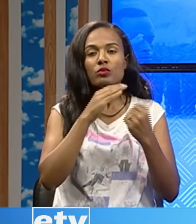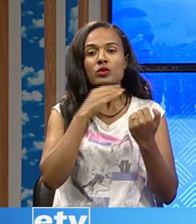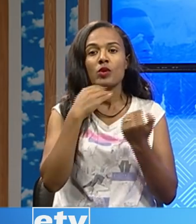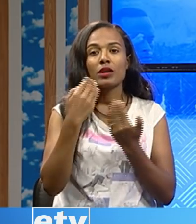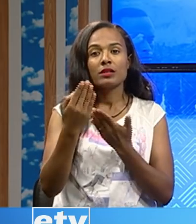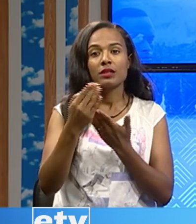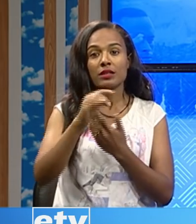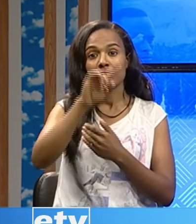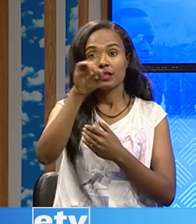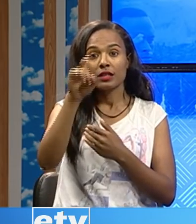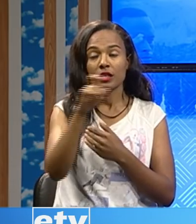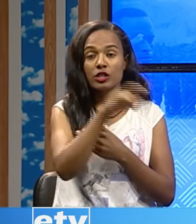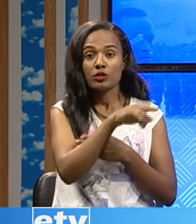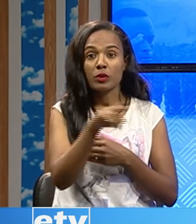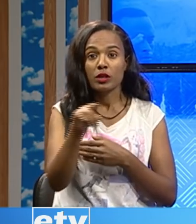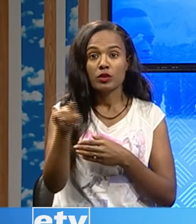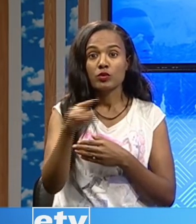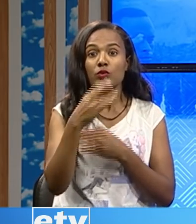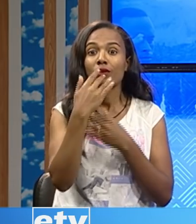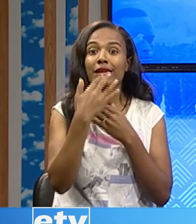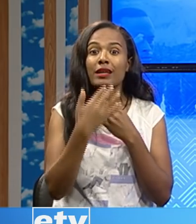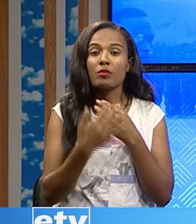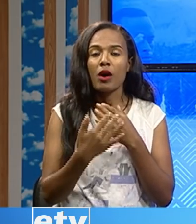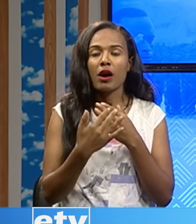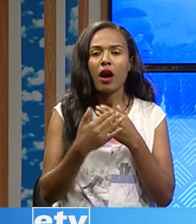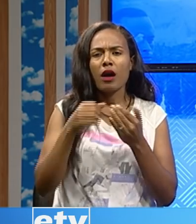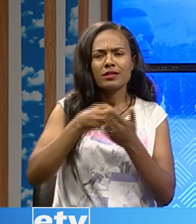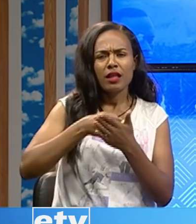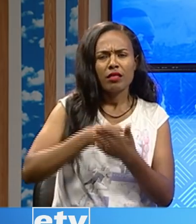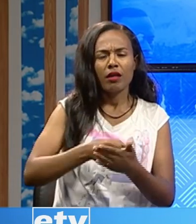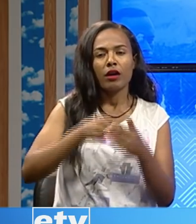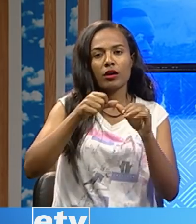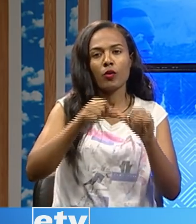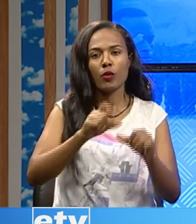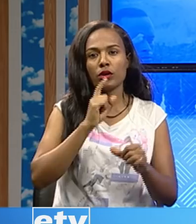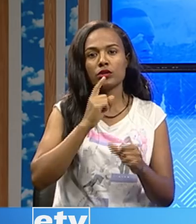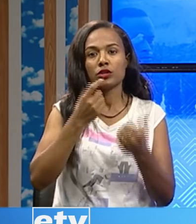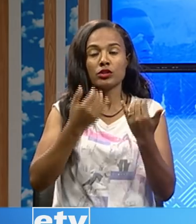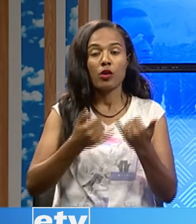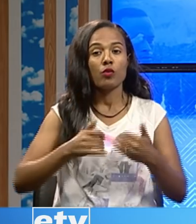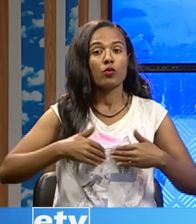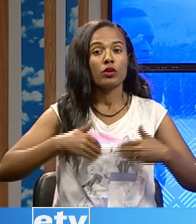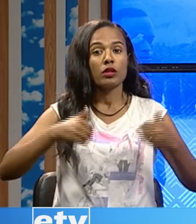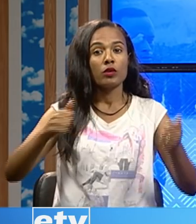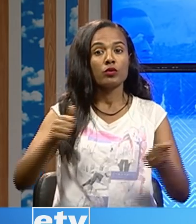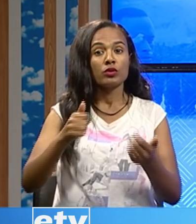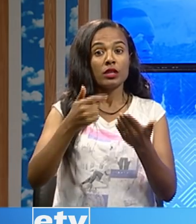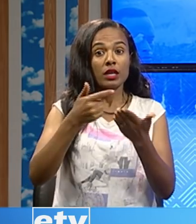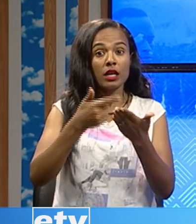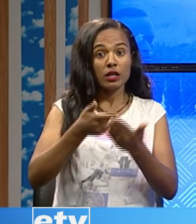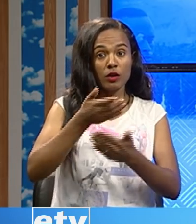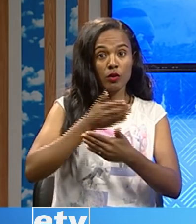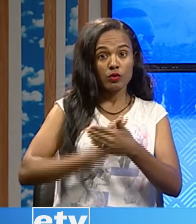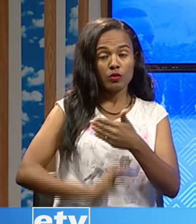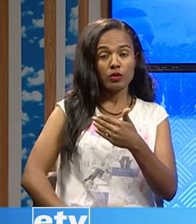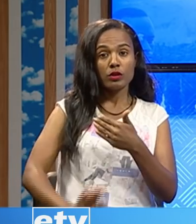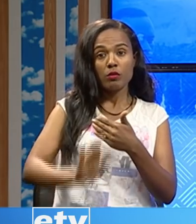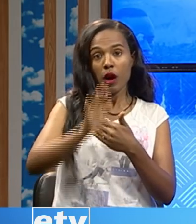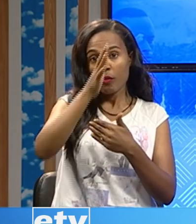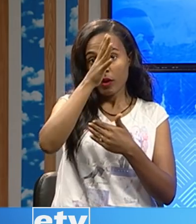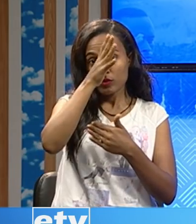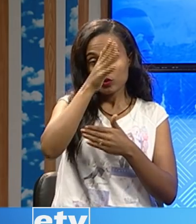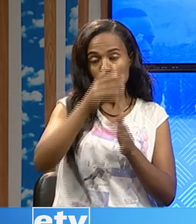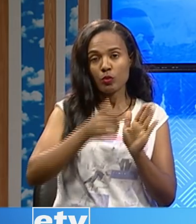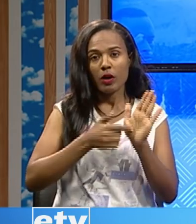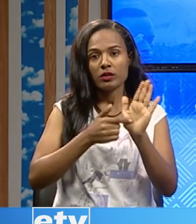የጠየቀች በእነርሱ የደም ዋጋ ጸንታ የቆመች ናትና የአሁን ወጣትም ይሄኛው ትውልድም አባቶቹ